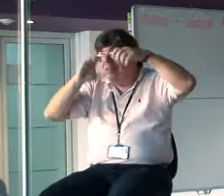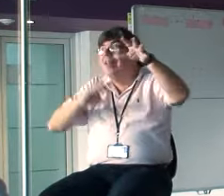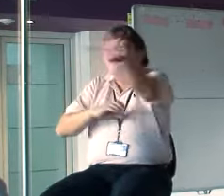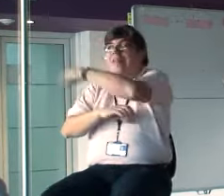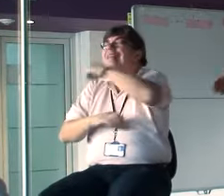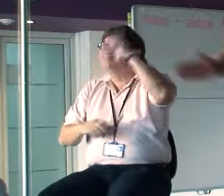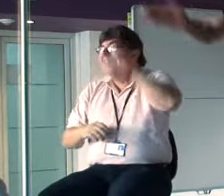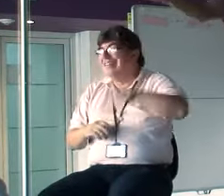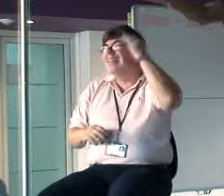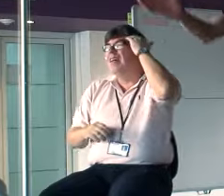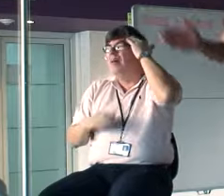que saber para dónde vamos.